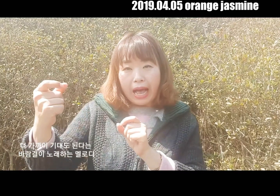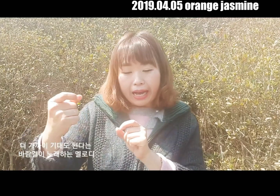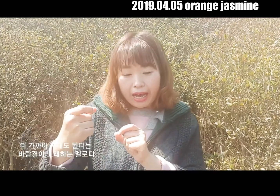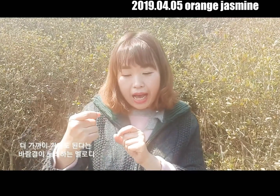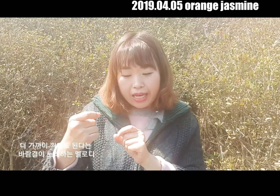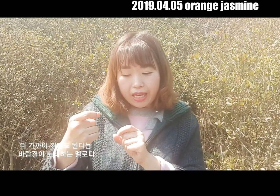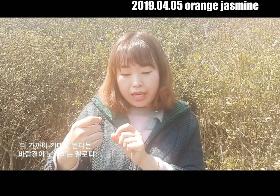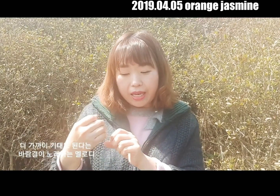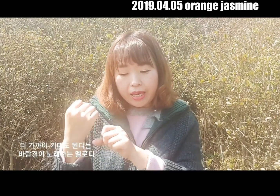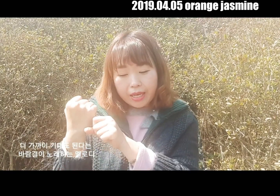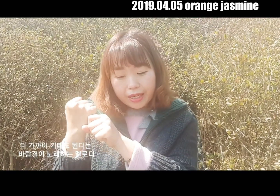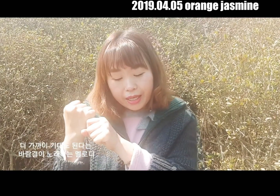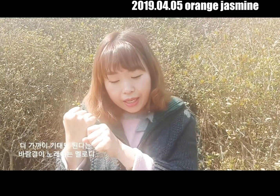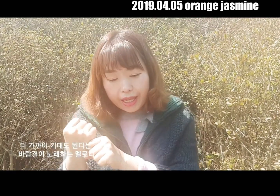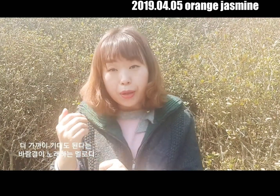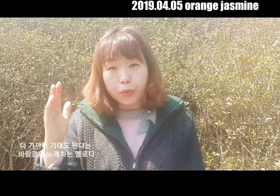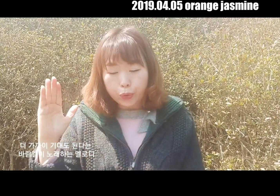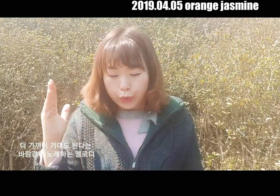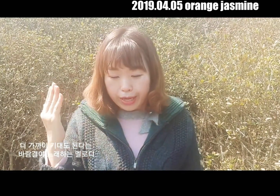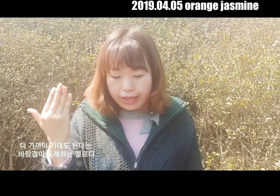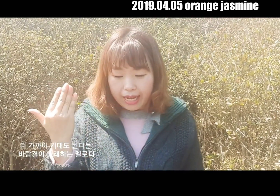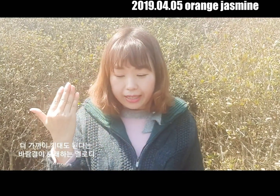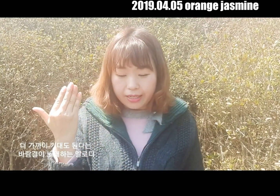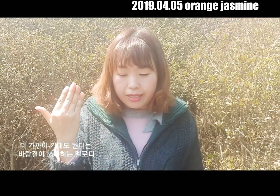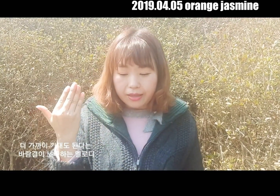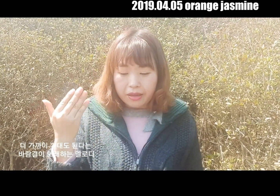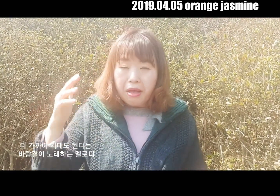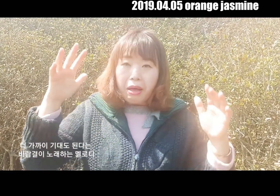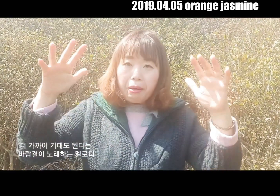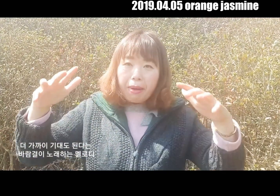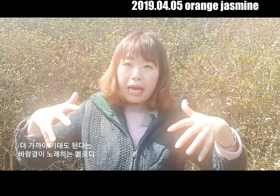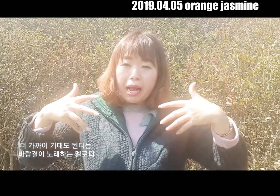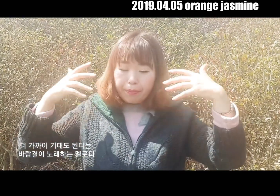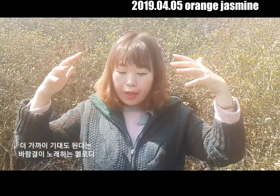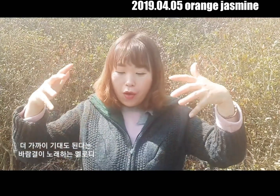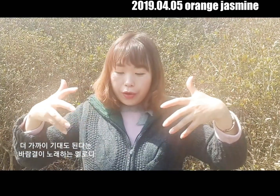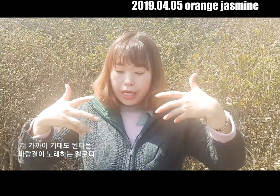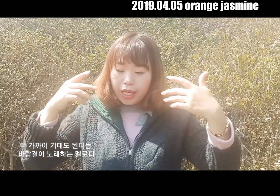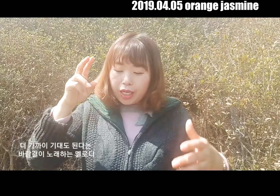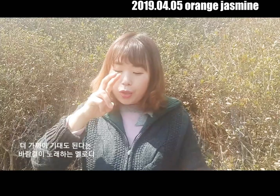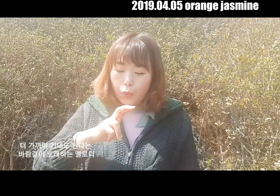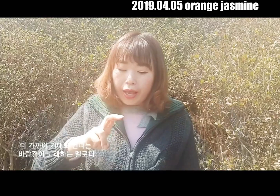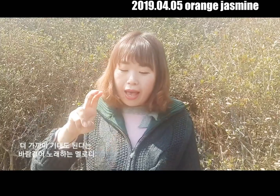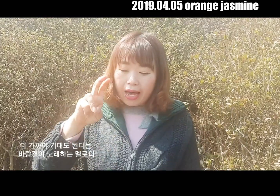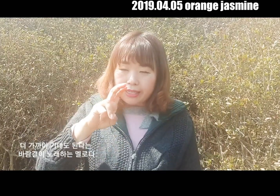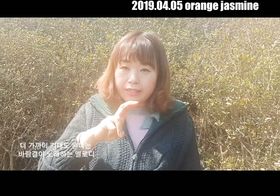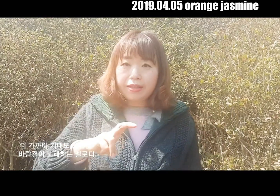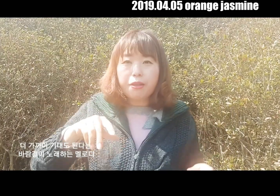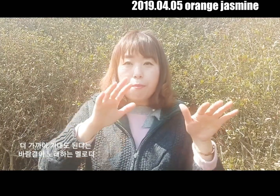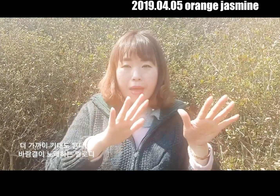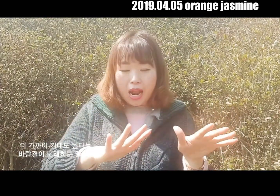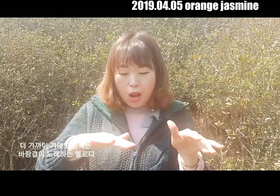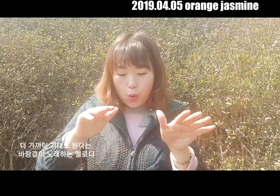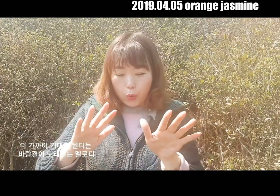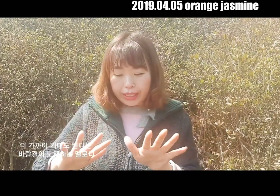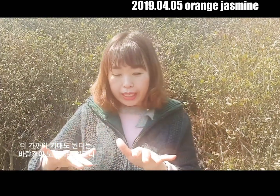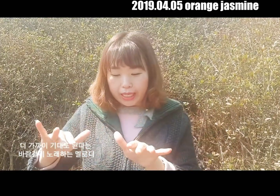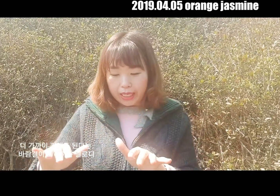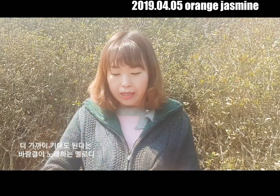더 가까이 기대도 된다는 바람결이 노래하는 멜로디.